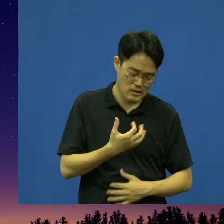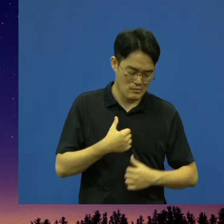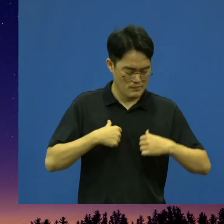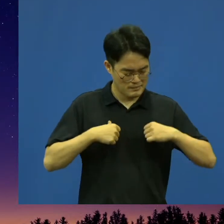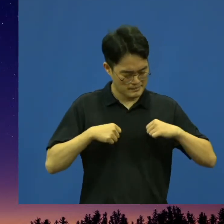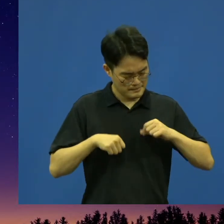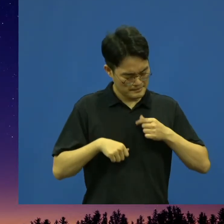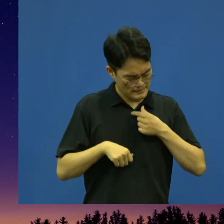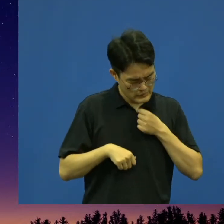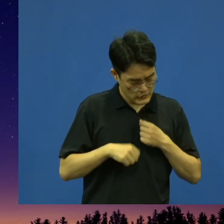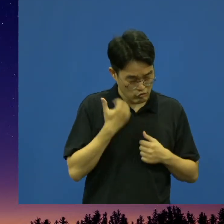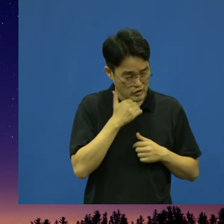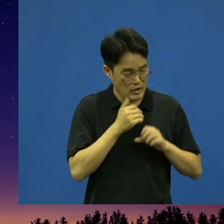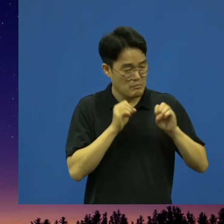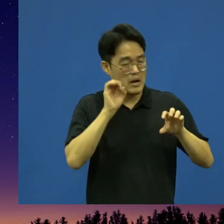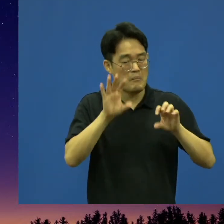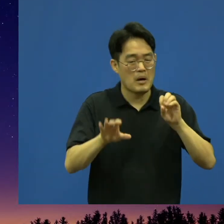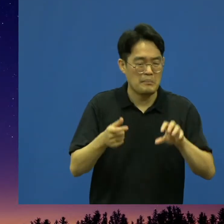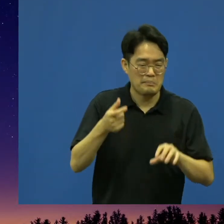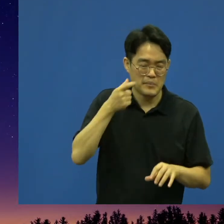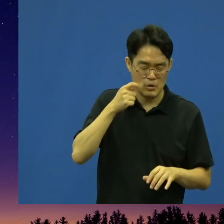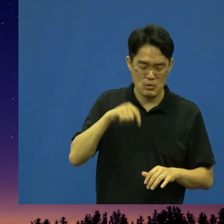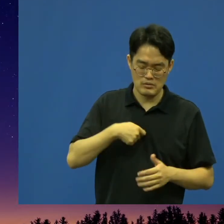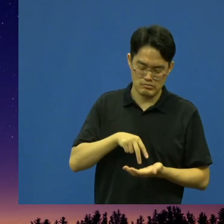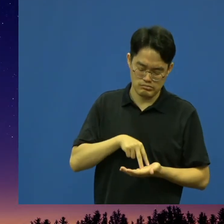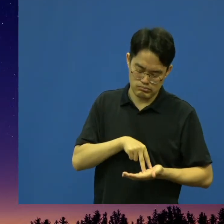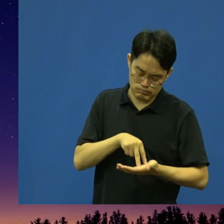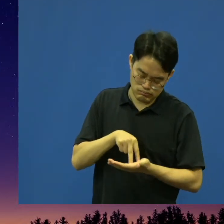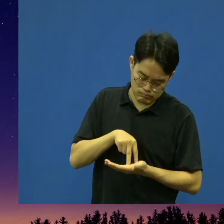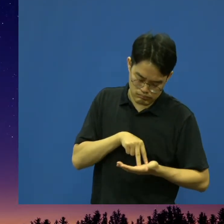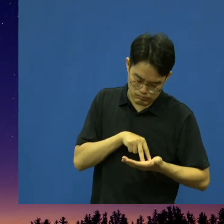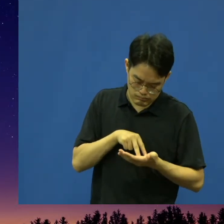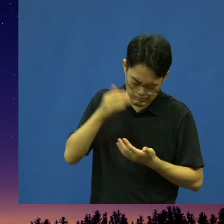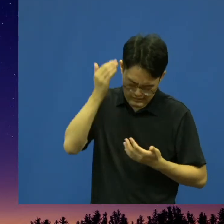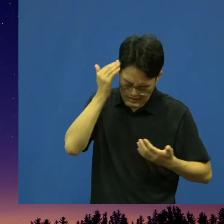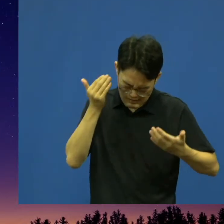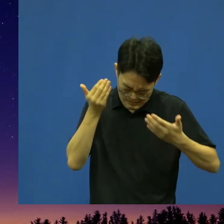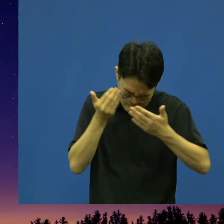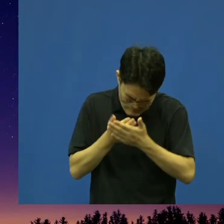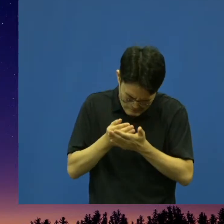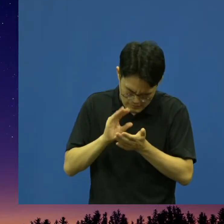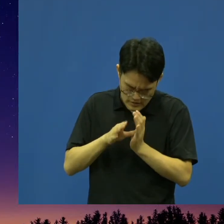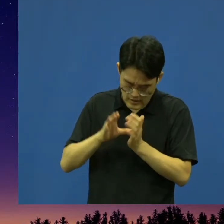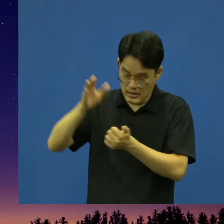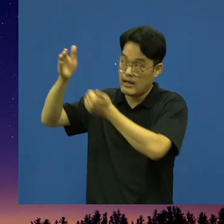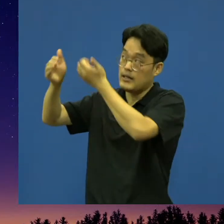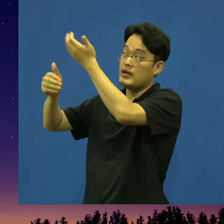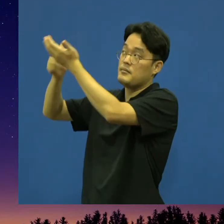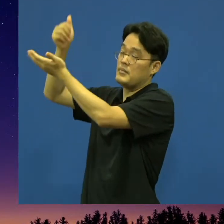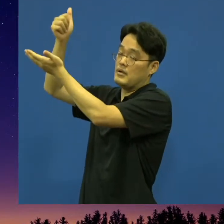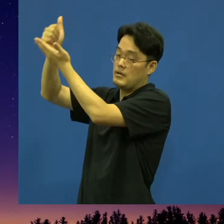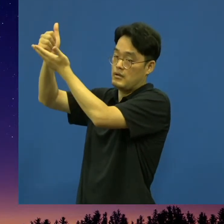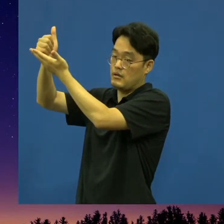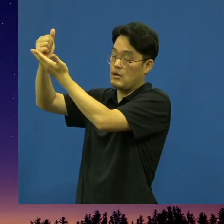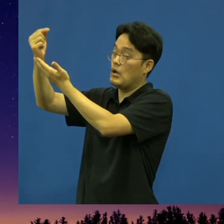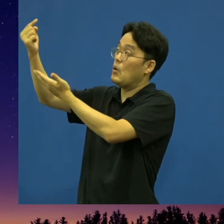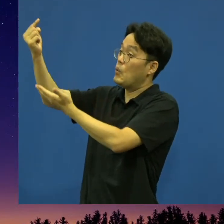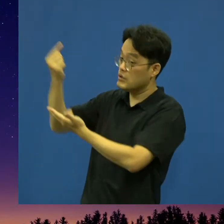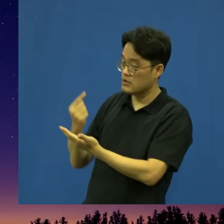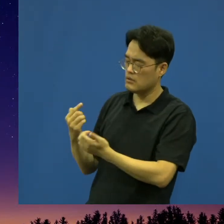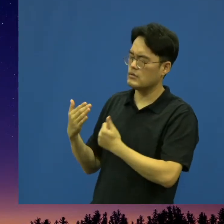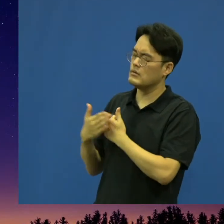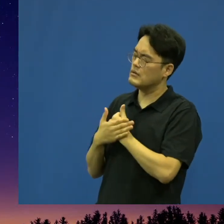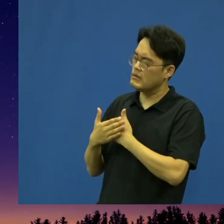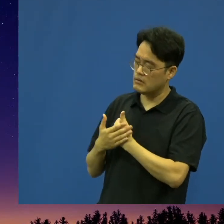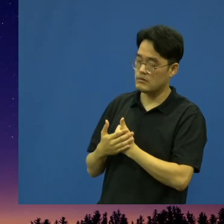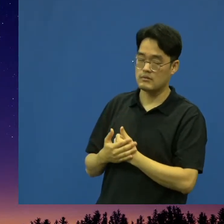아무한테도 말할 수 없는 정말 외롭고 어두운 밤에 하나님이 내가 안다, 이런